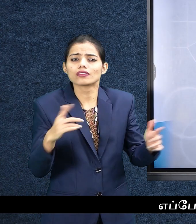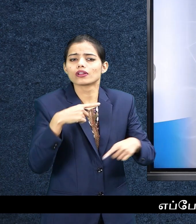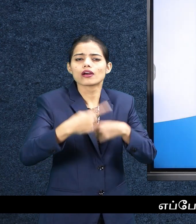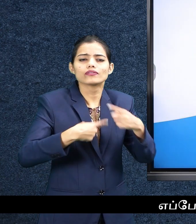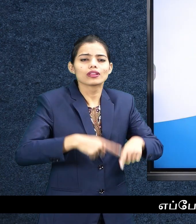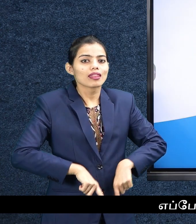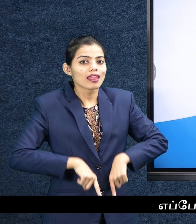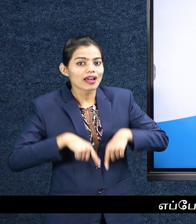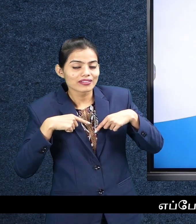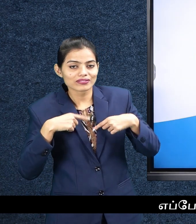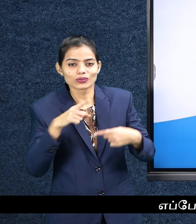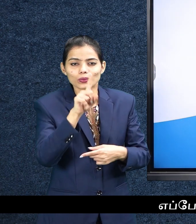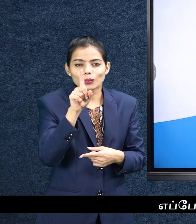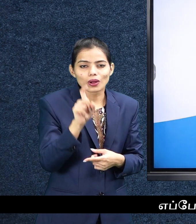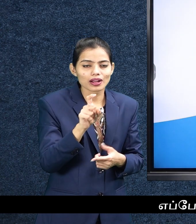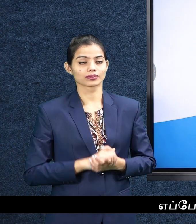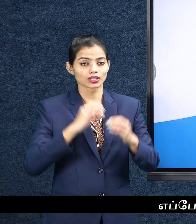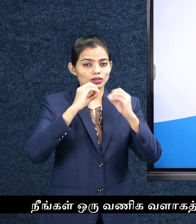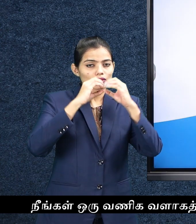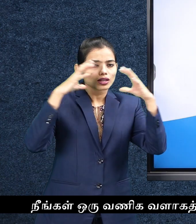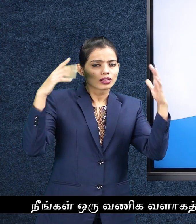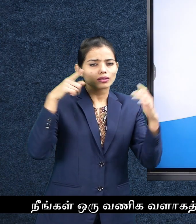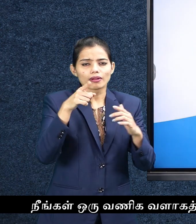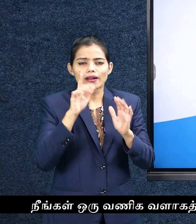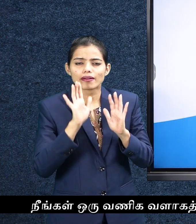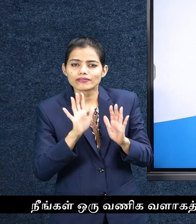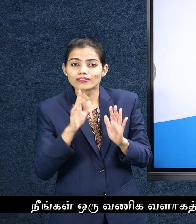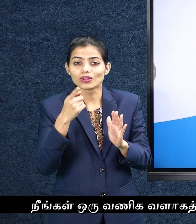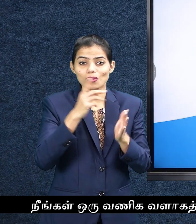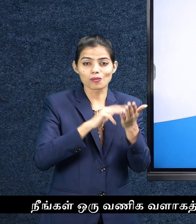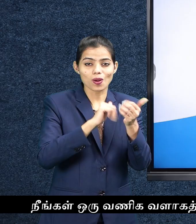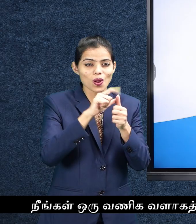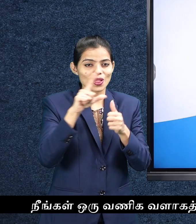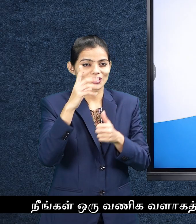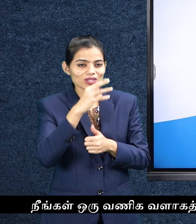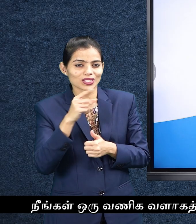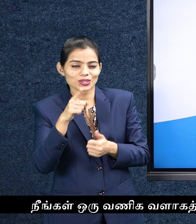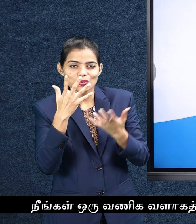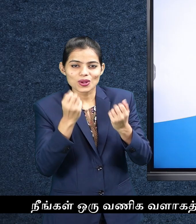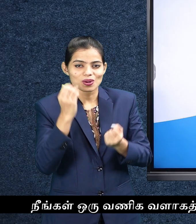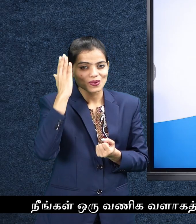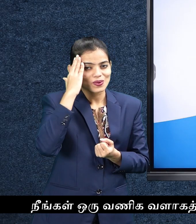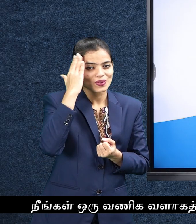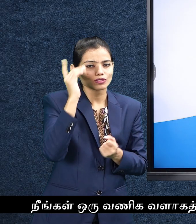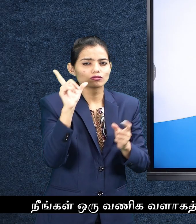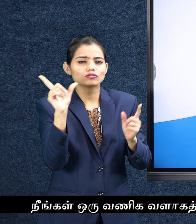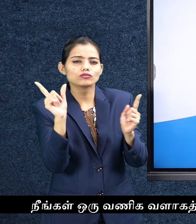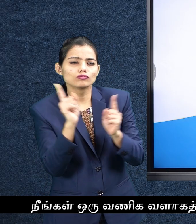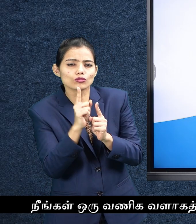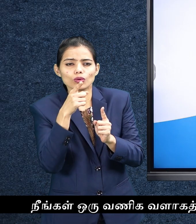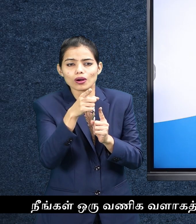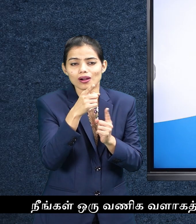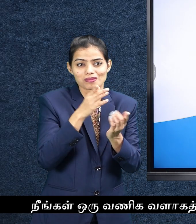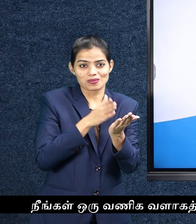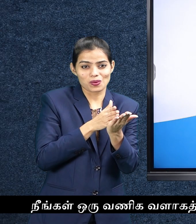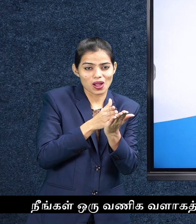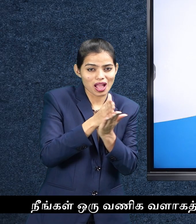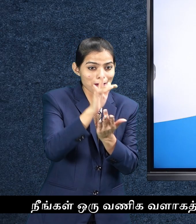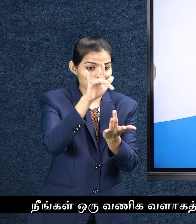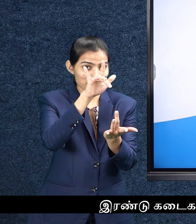எப்பொழுதாவது யோசித்திருக்கிறீர்களா? நீங்கள் ஒரு வணிக வளாகத்தில் இருக்கிறீர்கள் என்று கற்பனை செய்து பாருங்கள்.